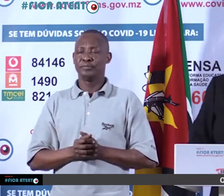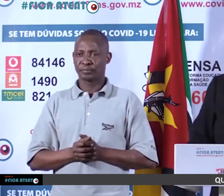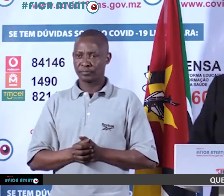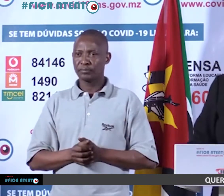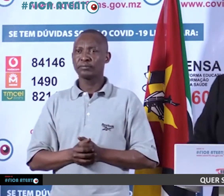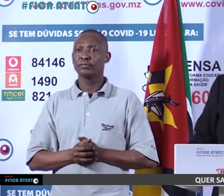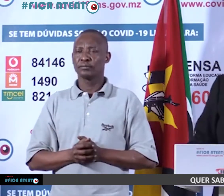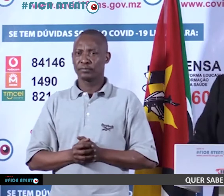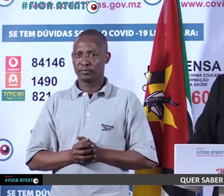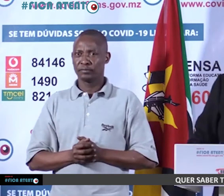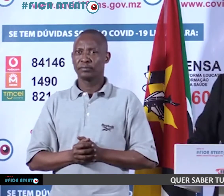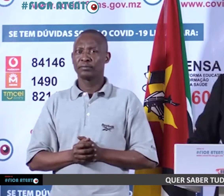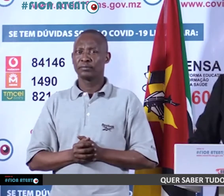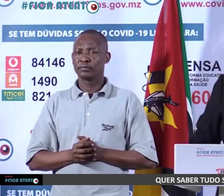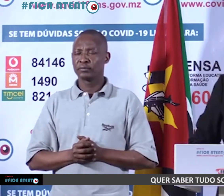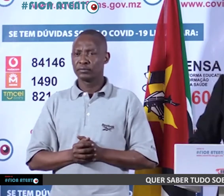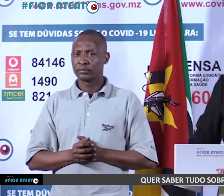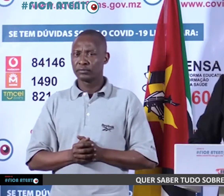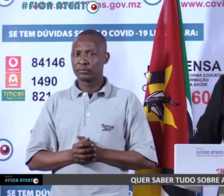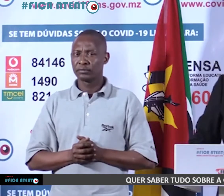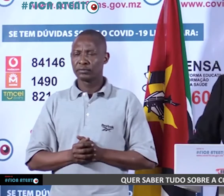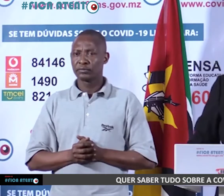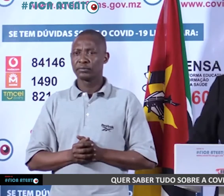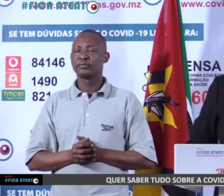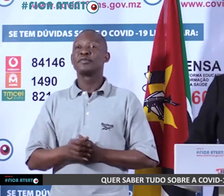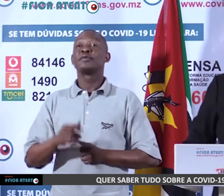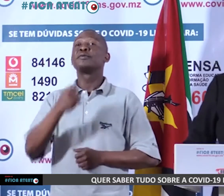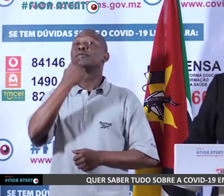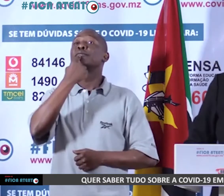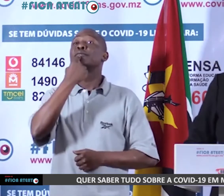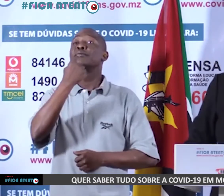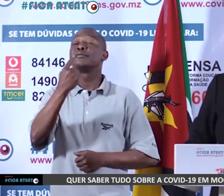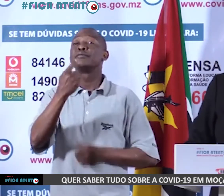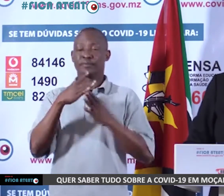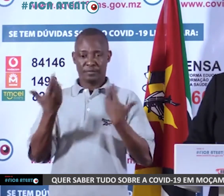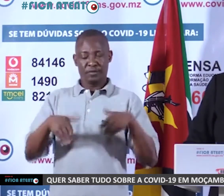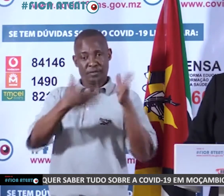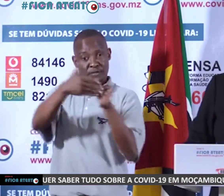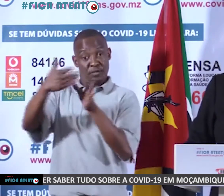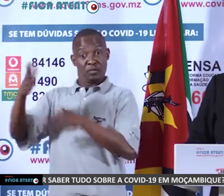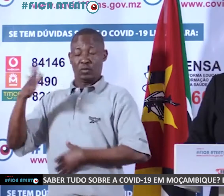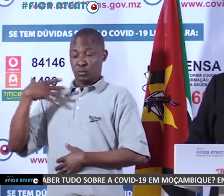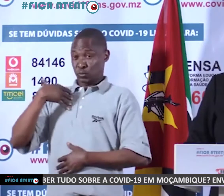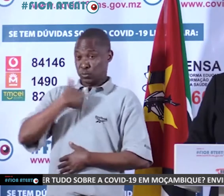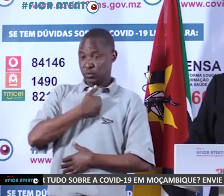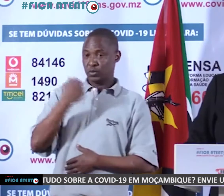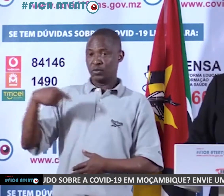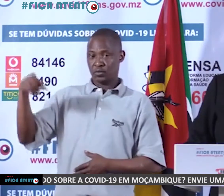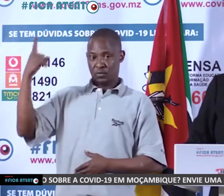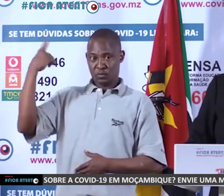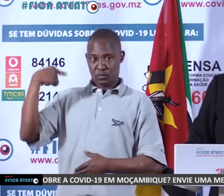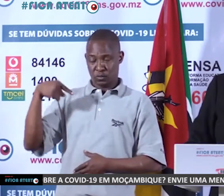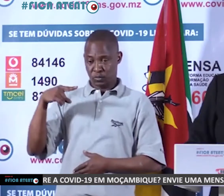para falar um pouco mais alto. Ok, desculpa. Estávamos a dizer que em relação aos óbitos, nas últimas 24, temos no